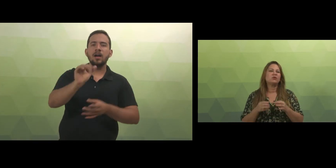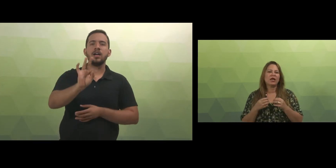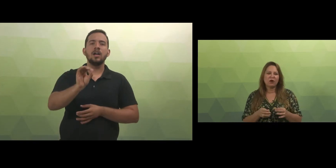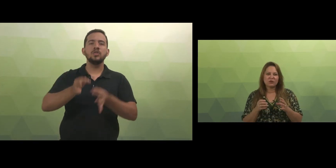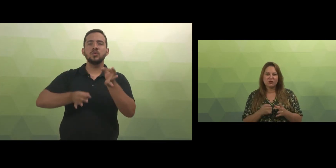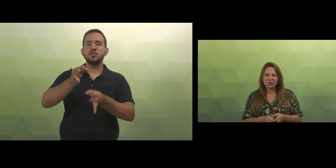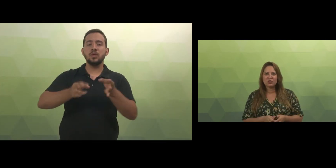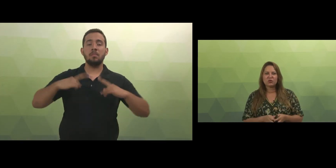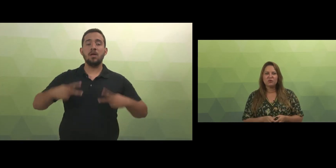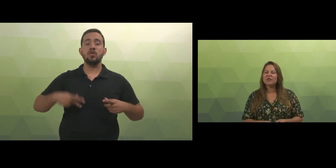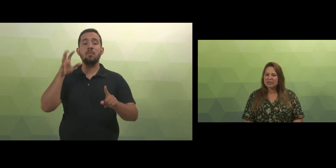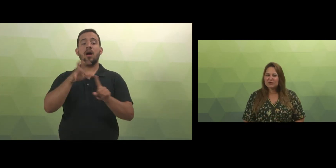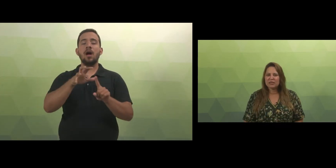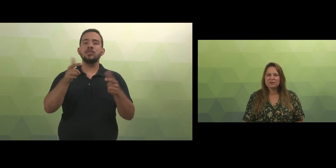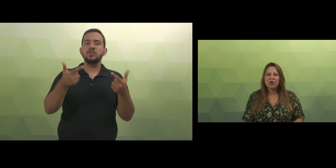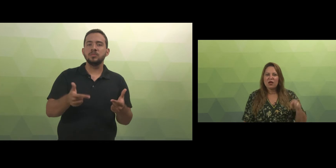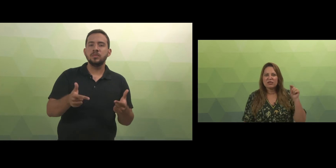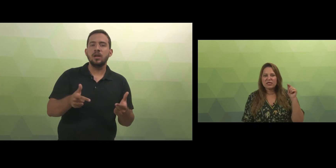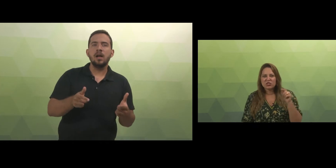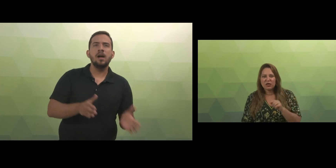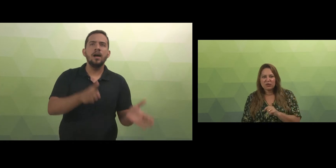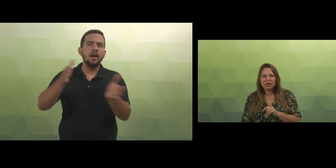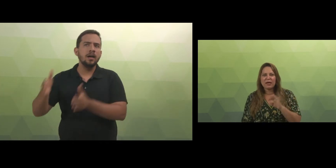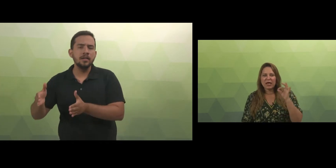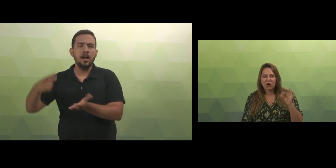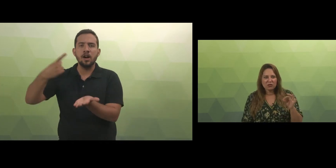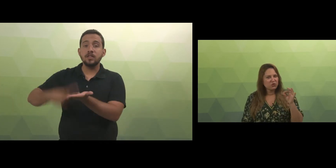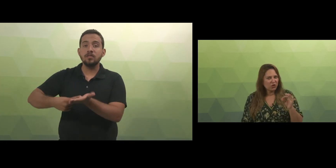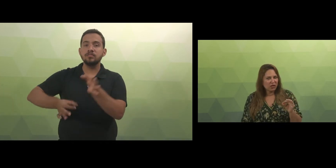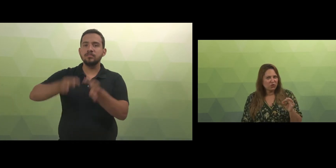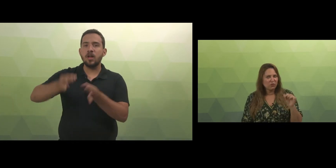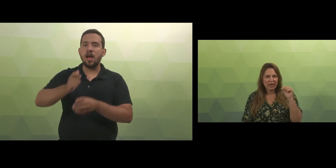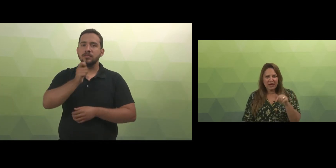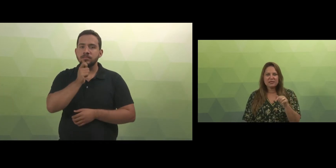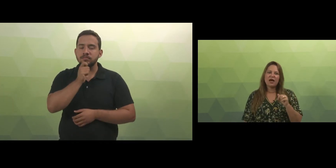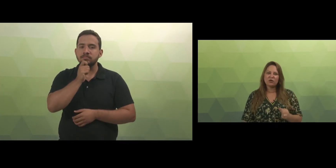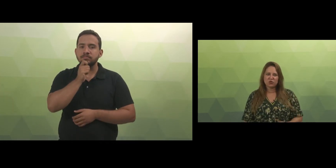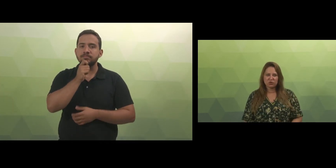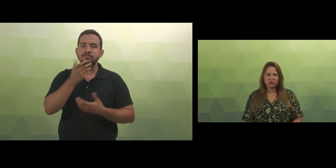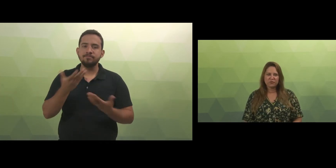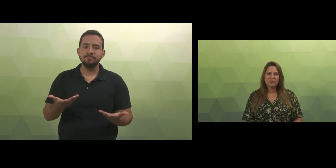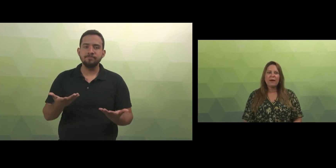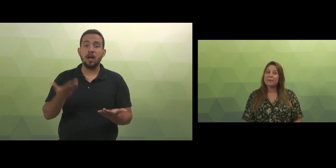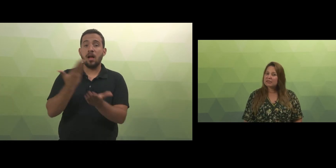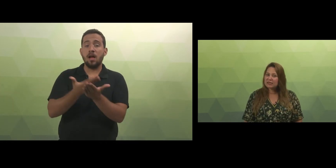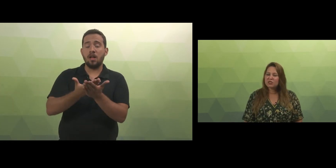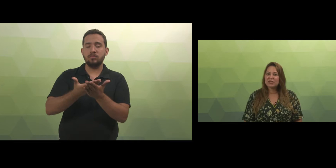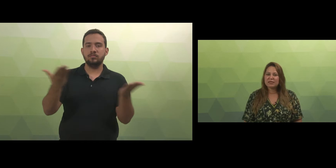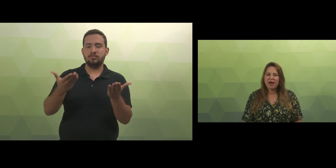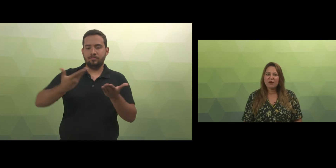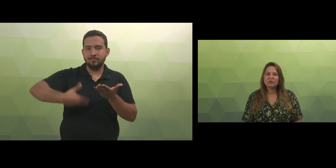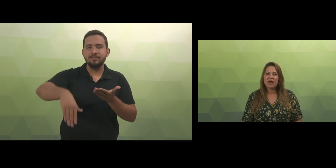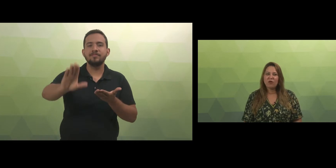respeito do negócio jurídico? Isso mesmo, eu quis deixar o tema negócio jurídico para esta aula de hoje. Mas antes